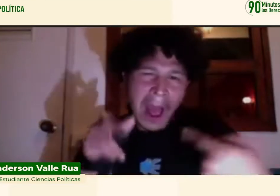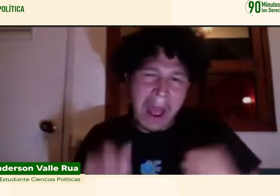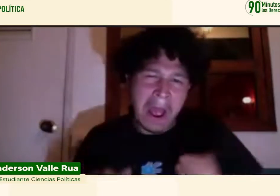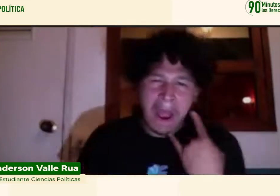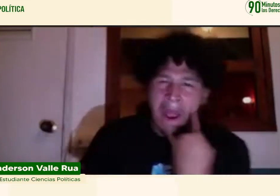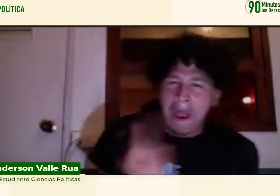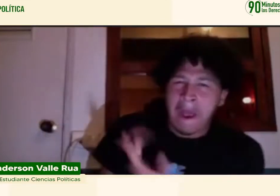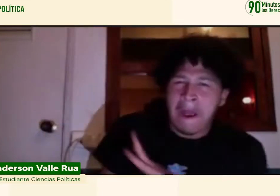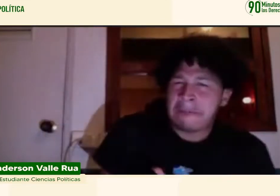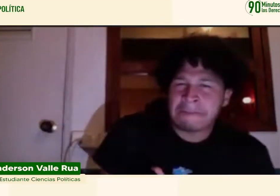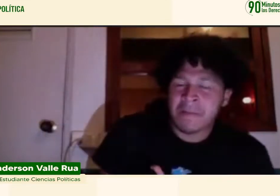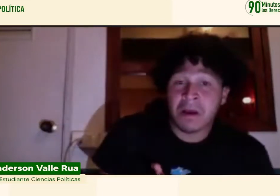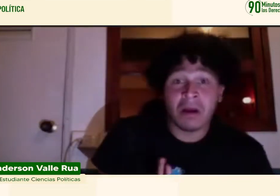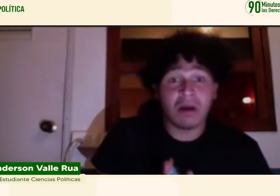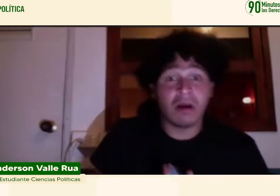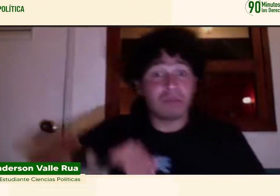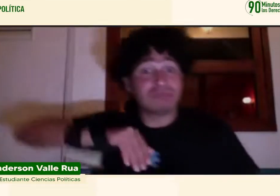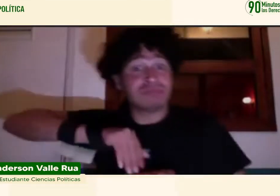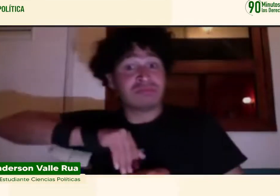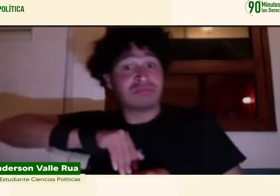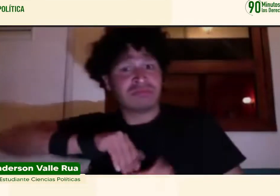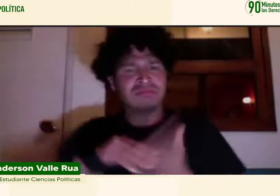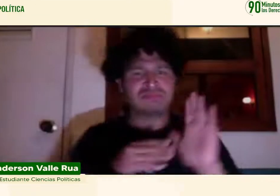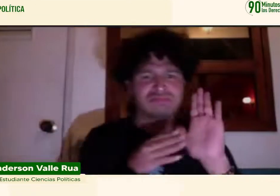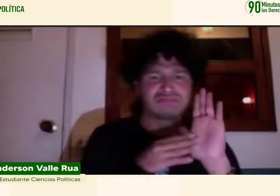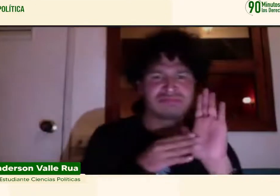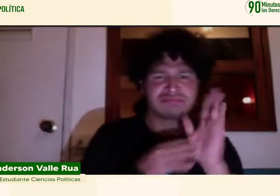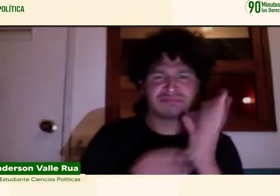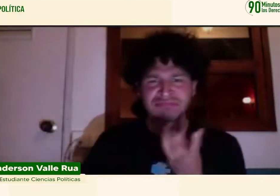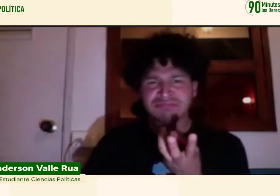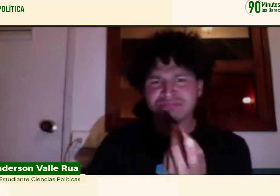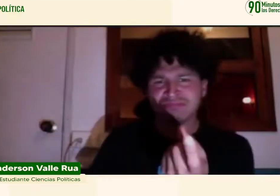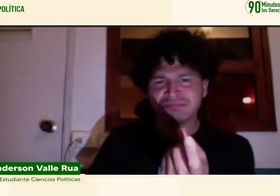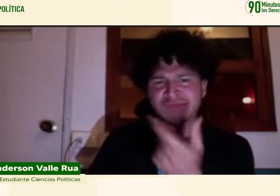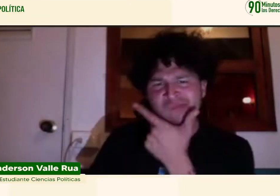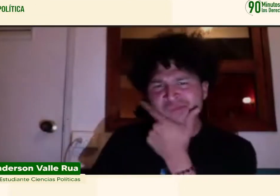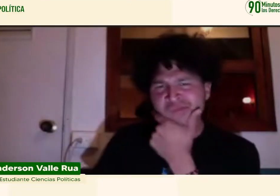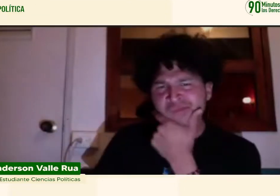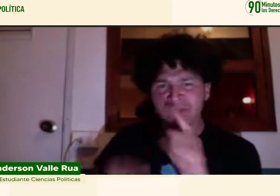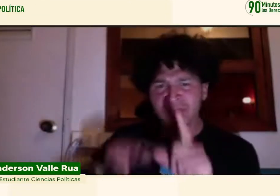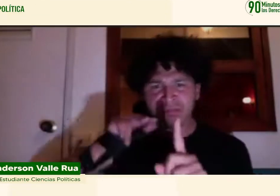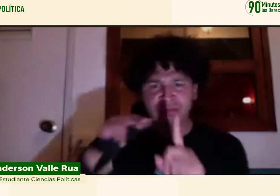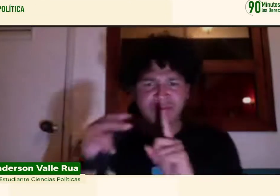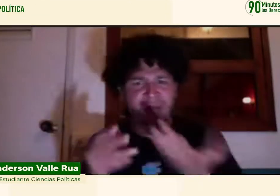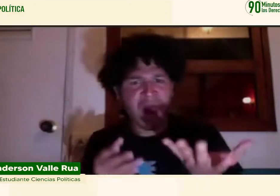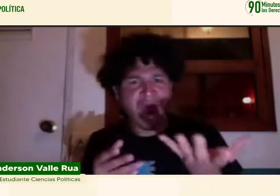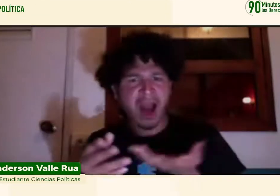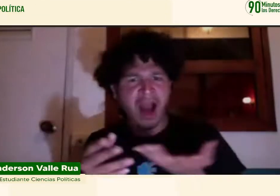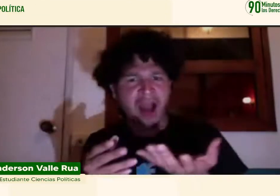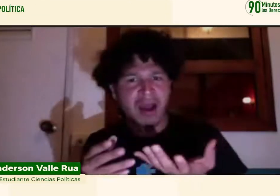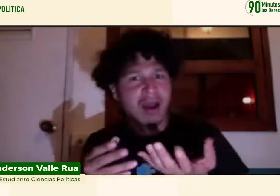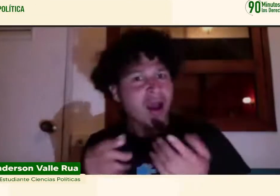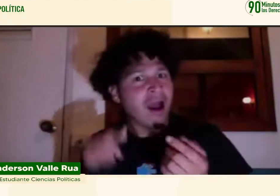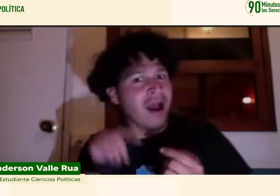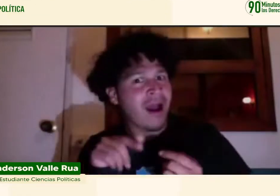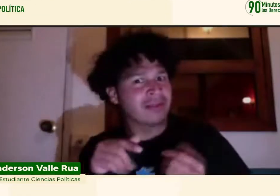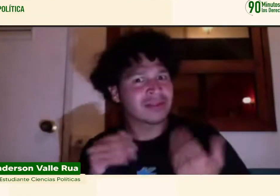las intervenciones anteriores que no es el objetivo de campo puede generar aquí una política sino más bien un análisis crítico a partir de